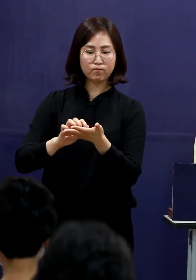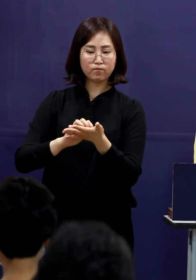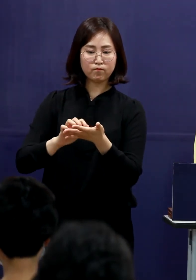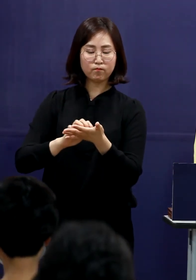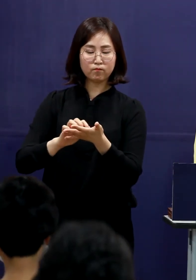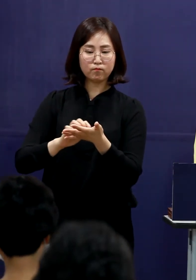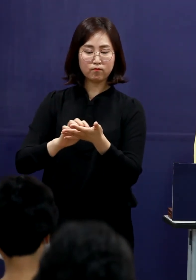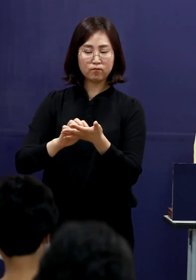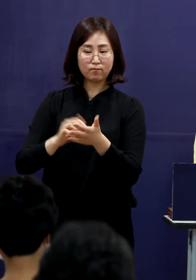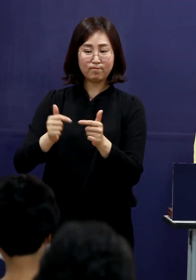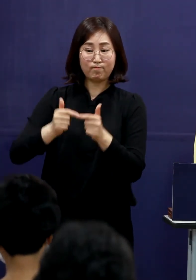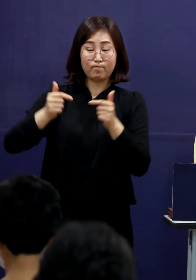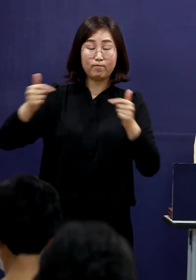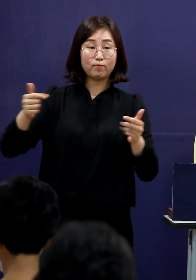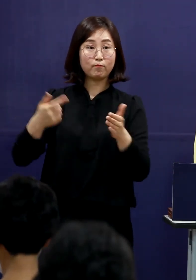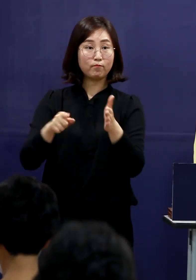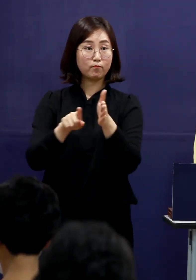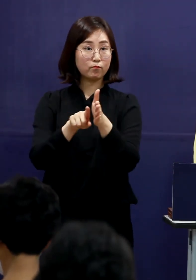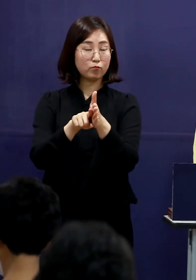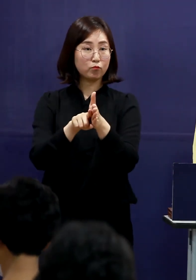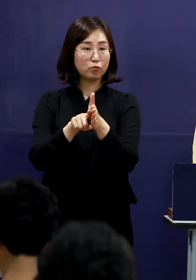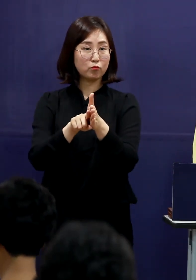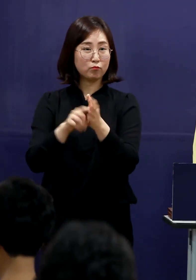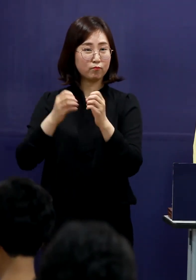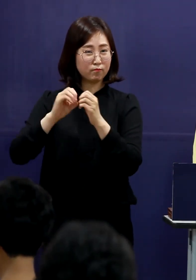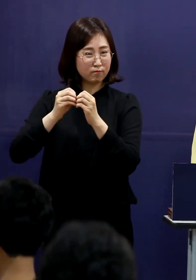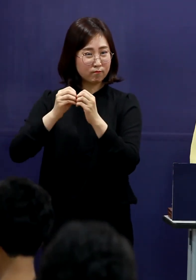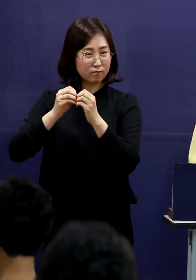한다든지 이런 일은 저는